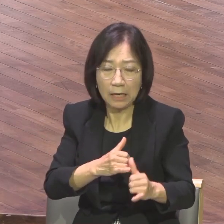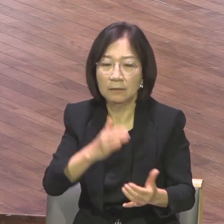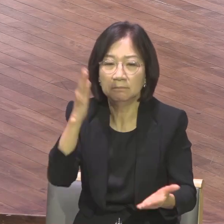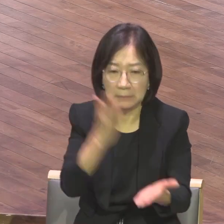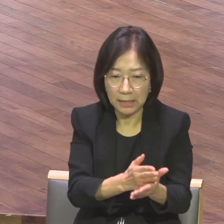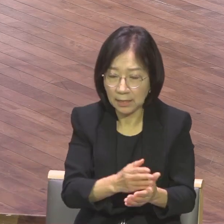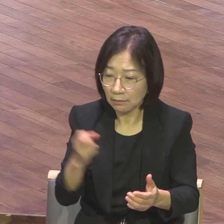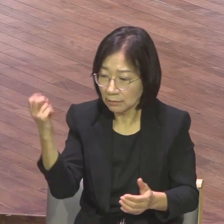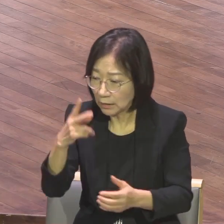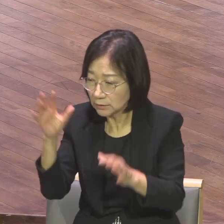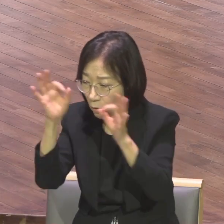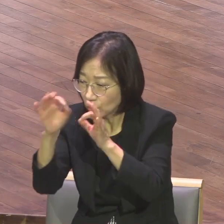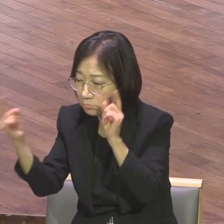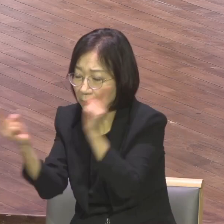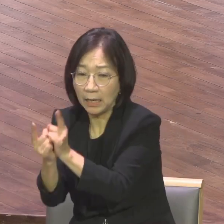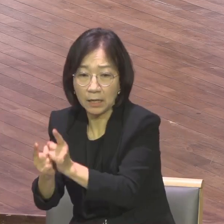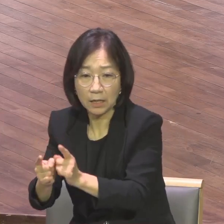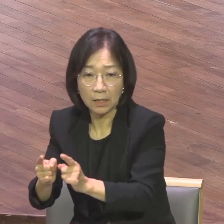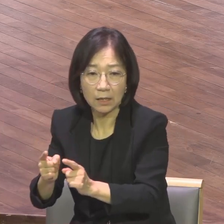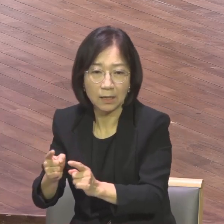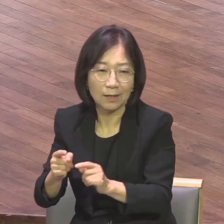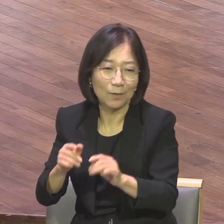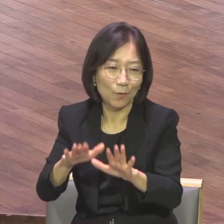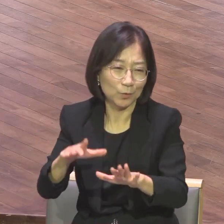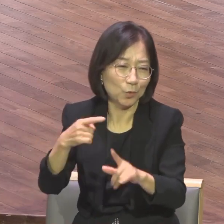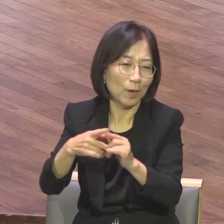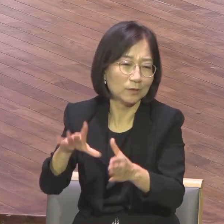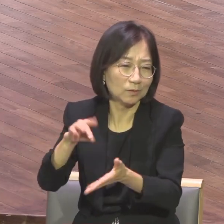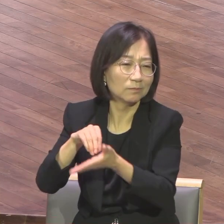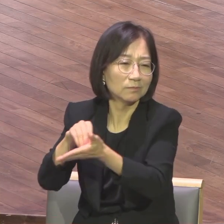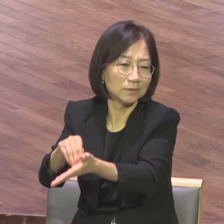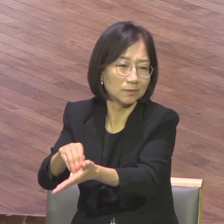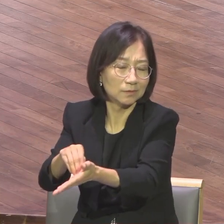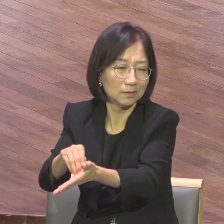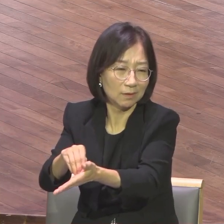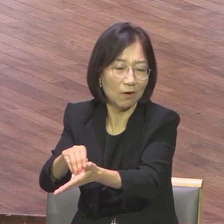답을 찾은 거예요. 그 교회 나온다. 차가지고 간증이